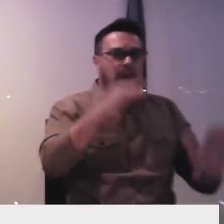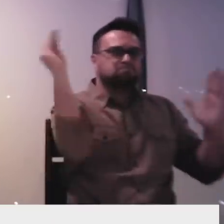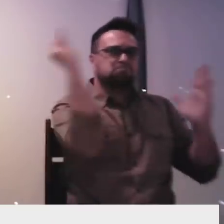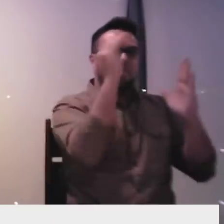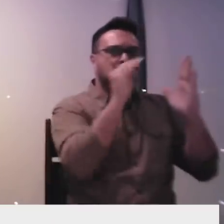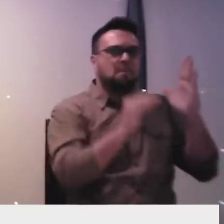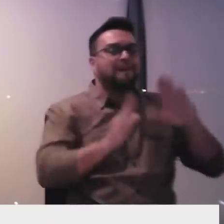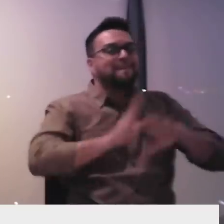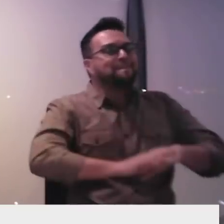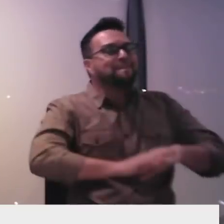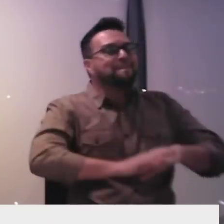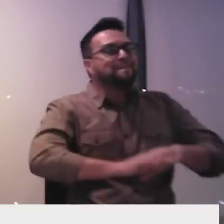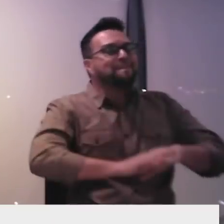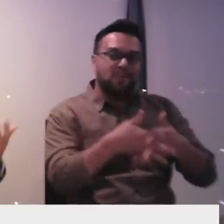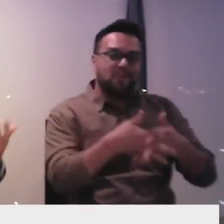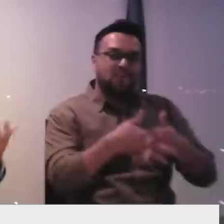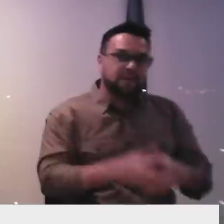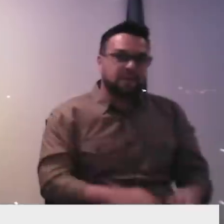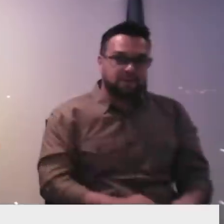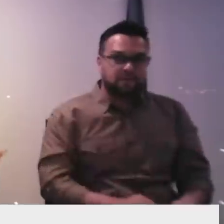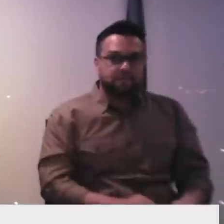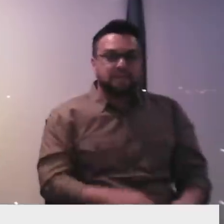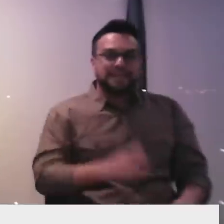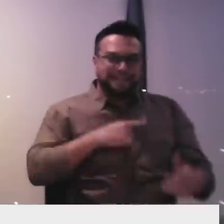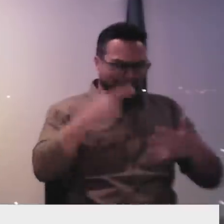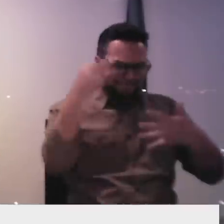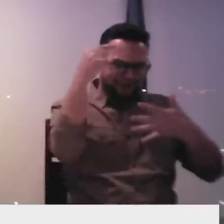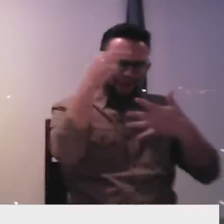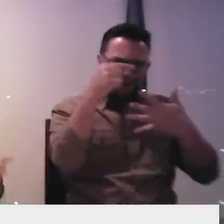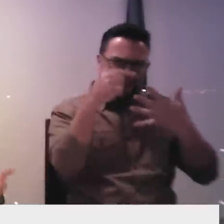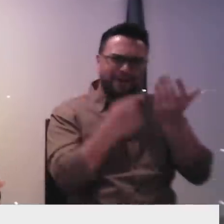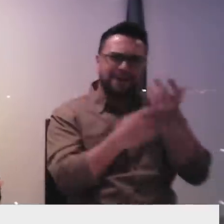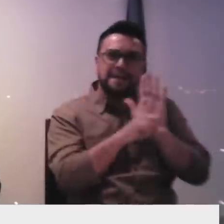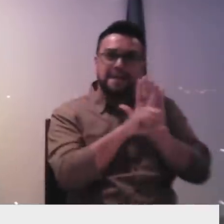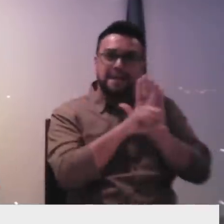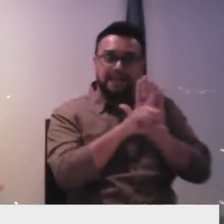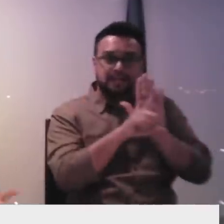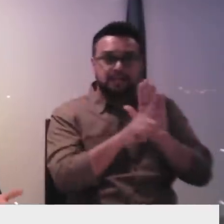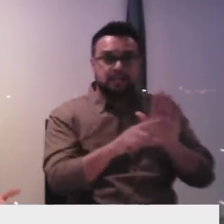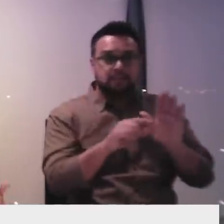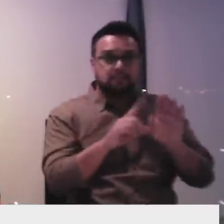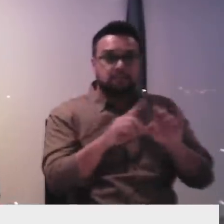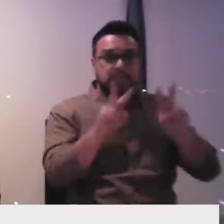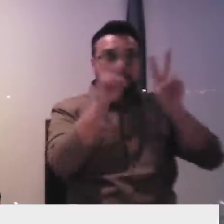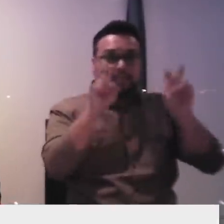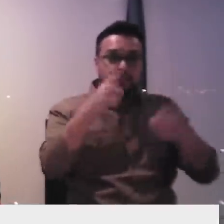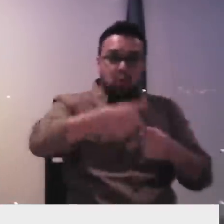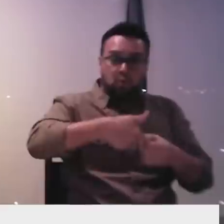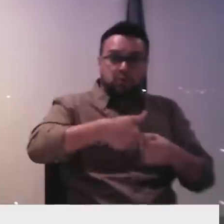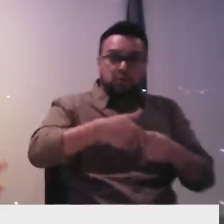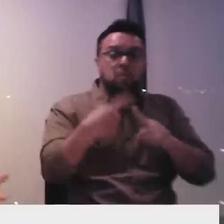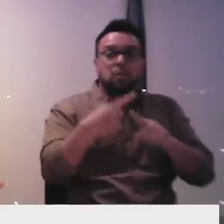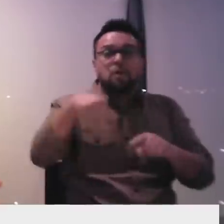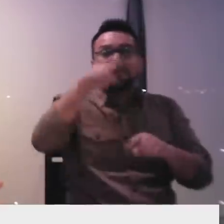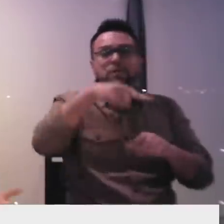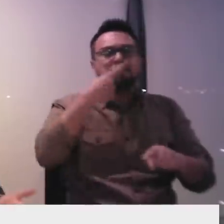Tá? É um complexo emaranhado de legislações, a questão do combustível, porque vocês